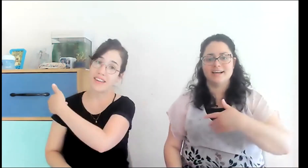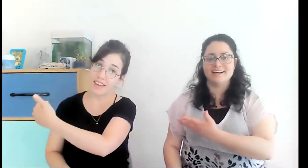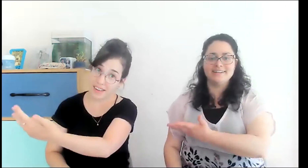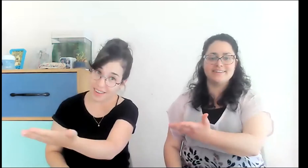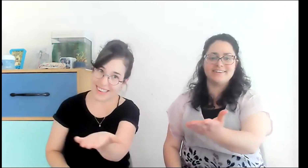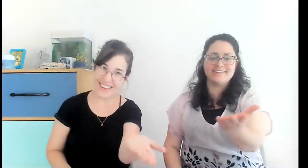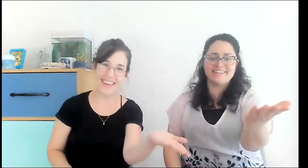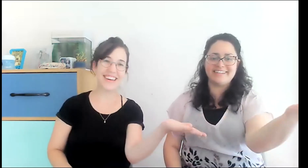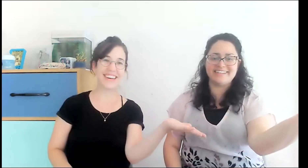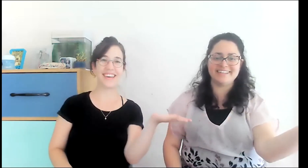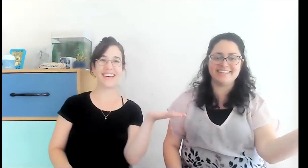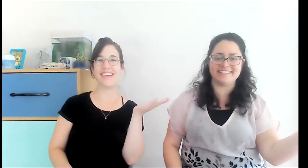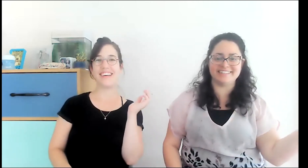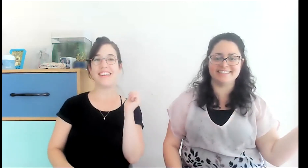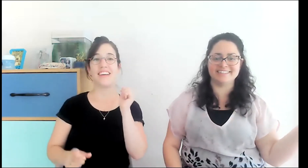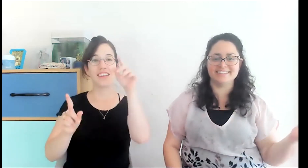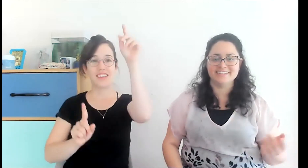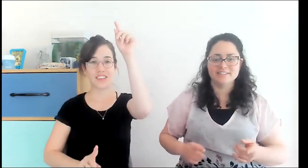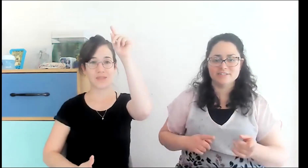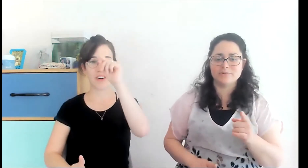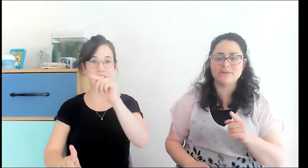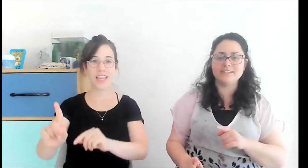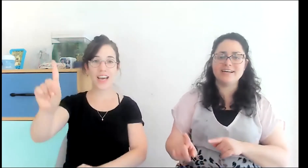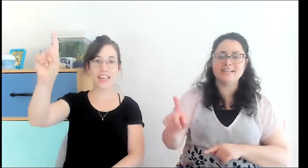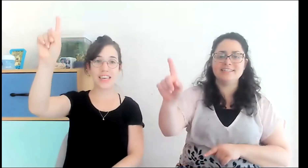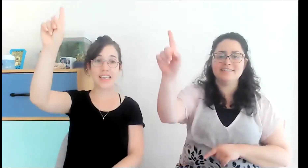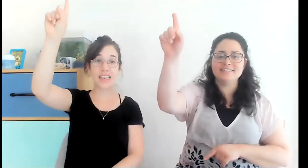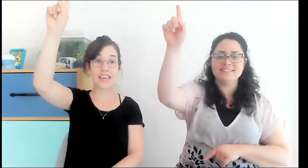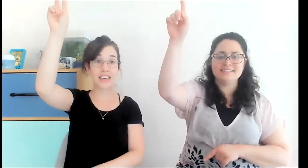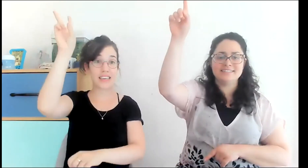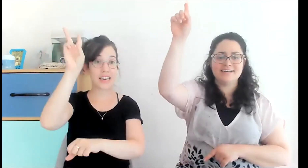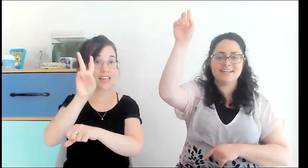אלה, על כל אלה, שמונה לי אלי